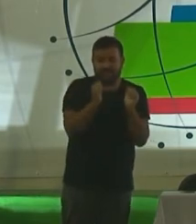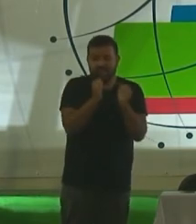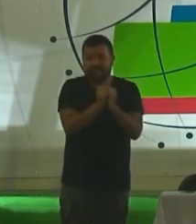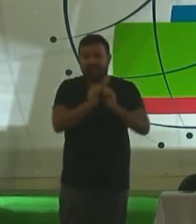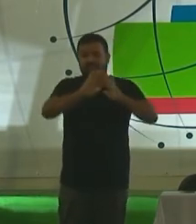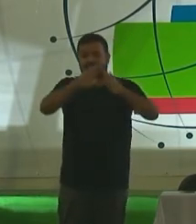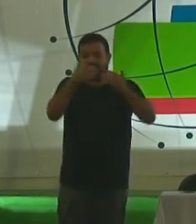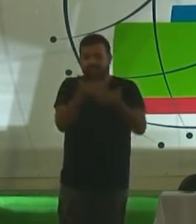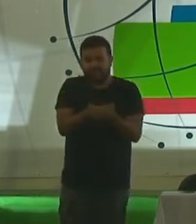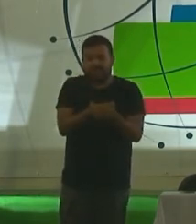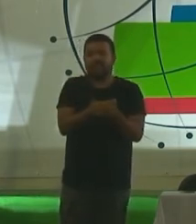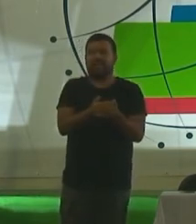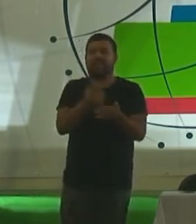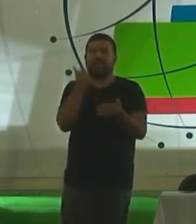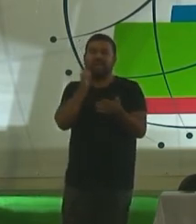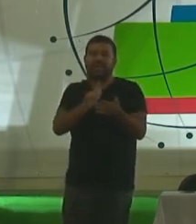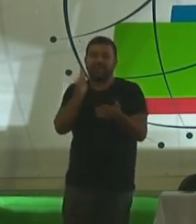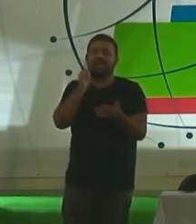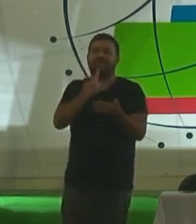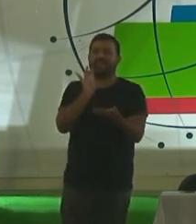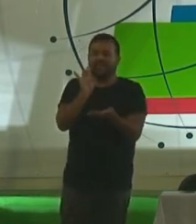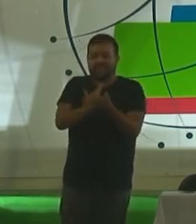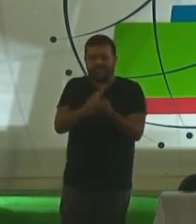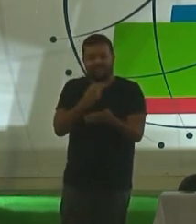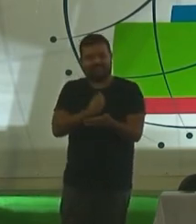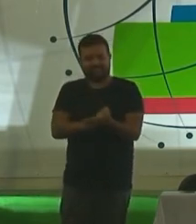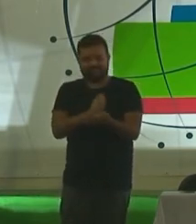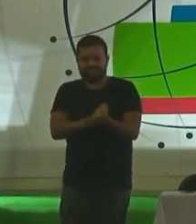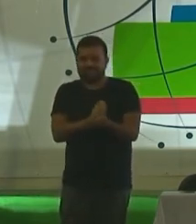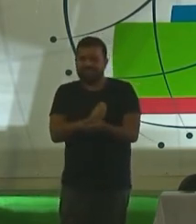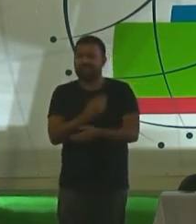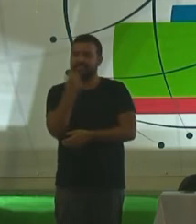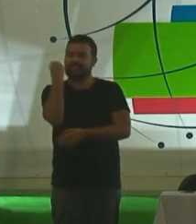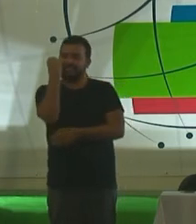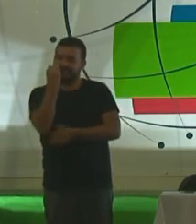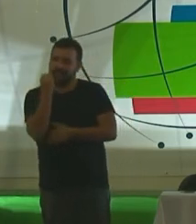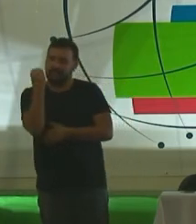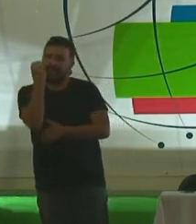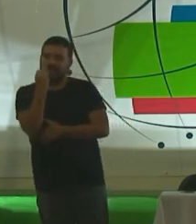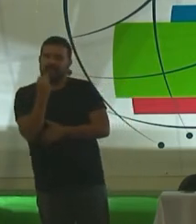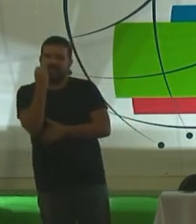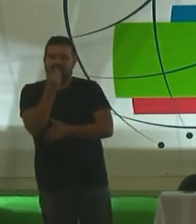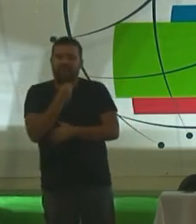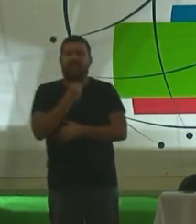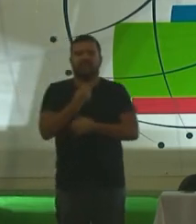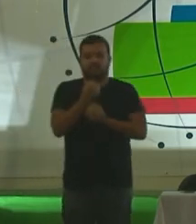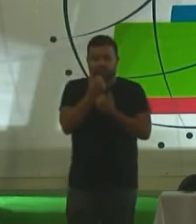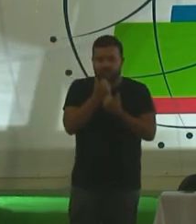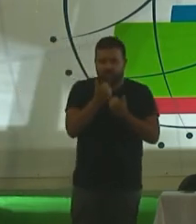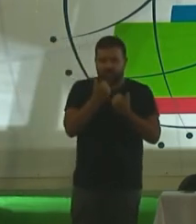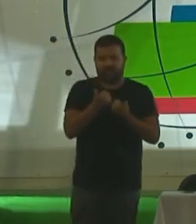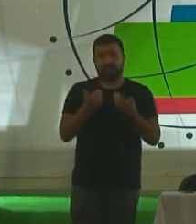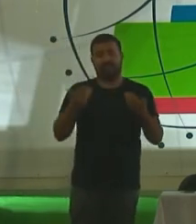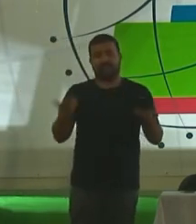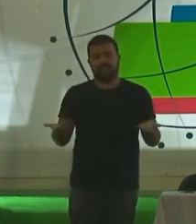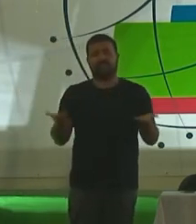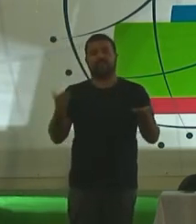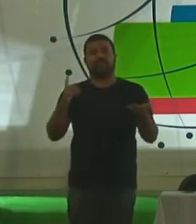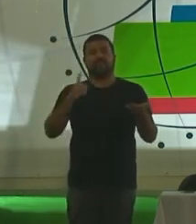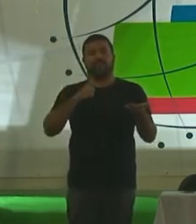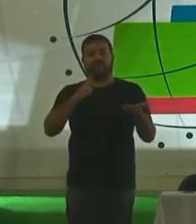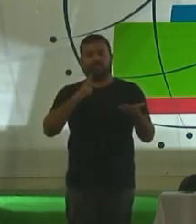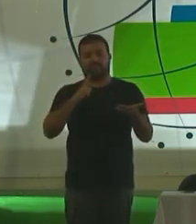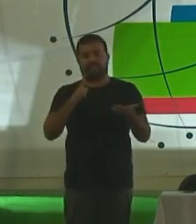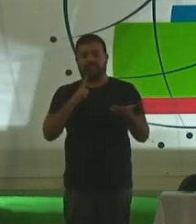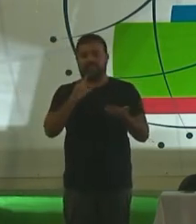ser, a sua estada na escola possa ser, a experiência na escola possa ser a mais produtiva possível. Então, além do